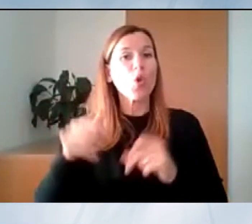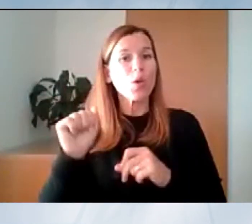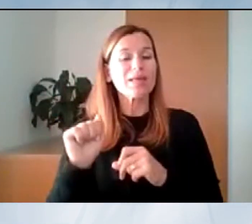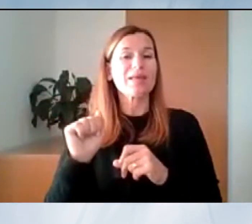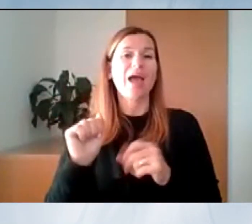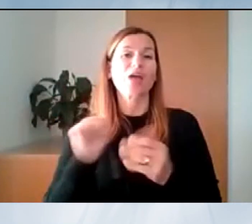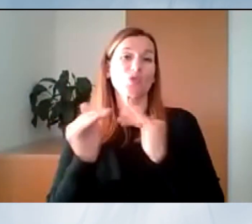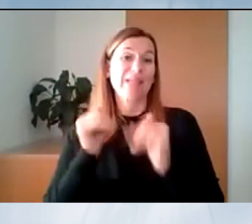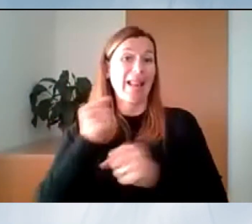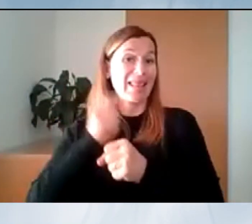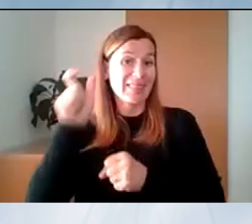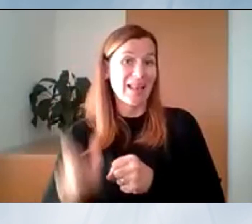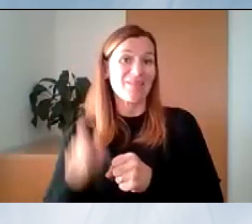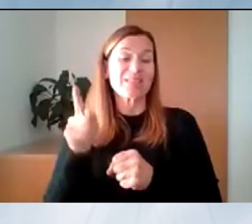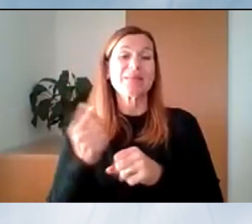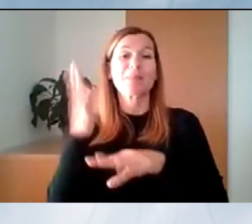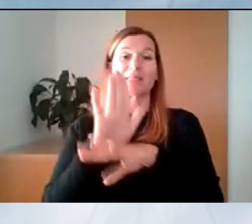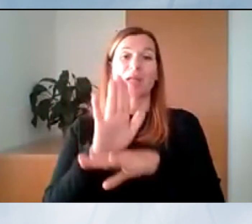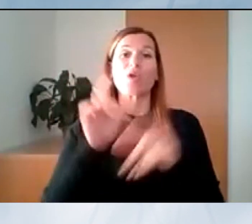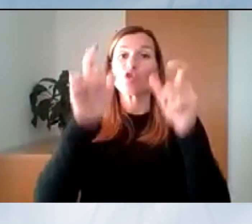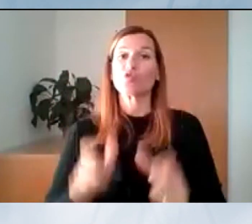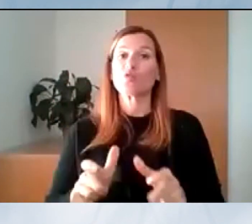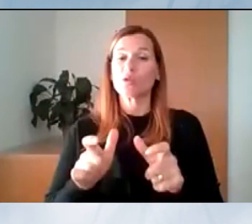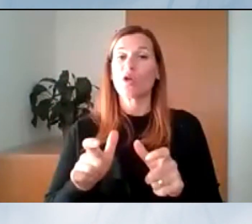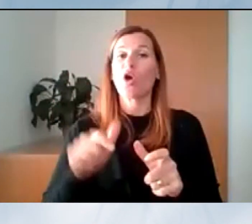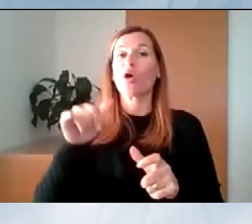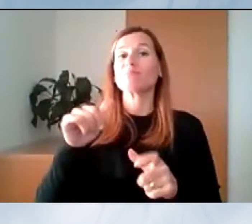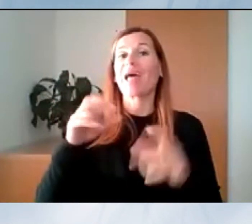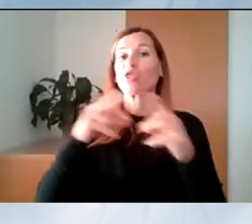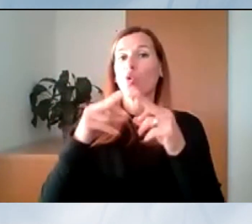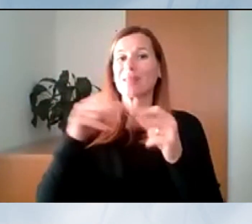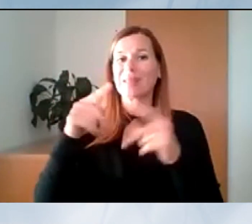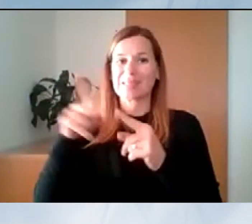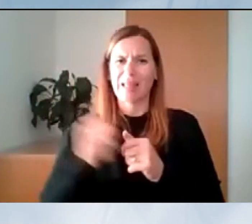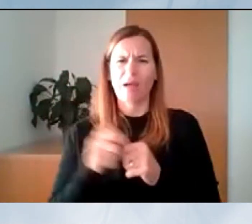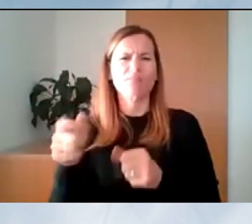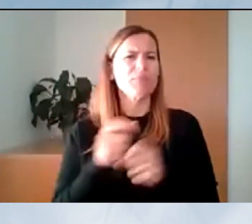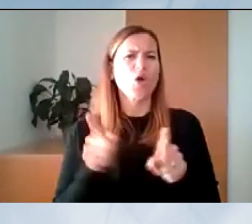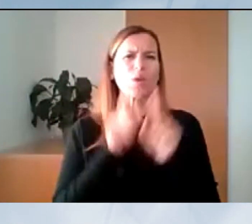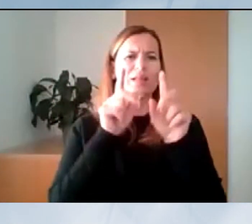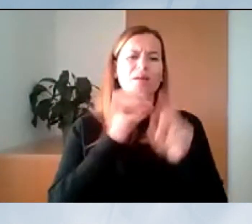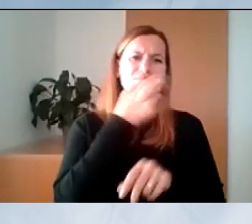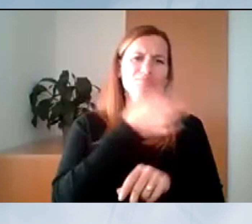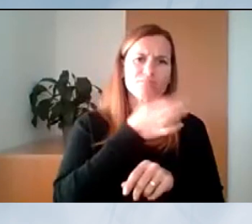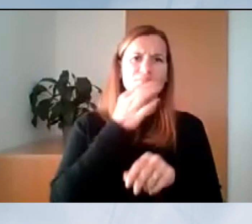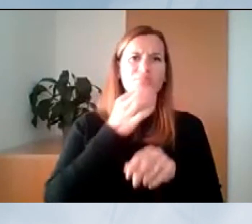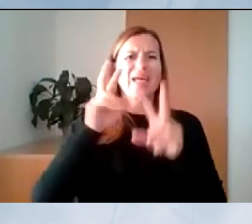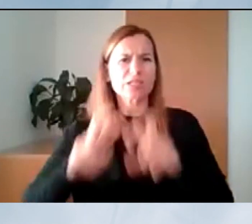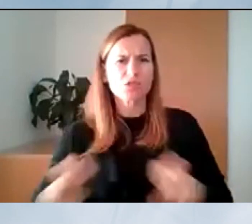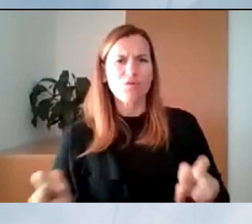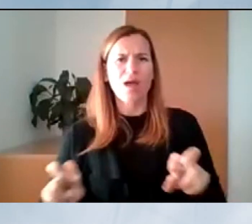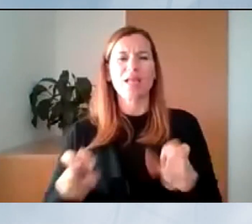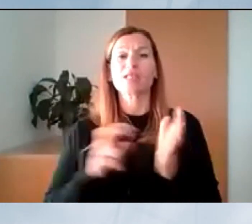socialni delavec ter predstojnik Inštituta Antona Trstenjaka. Dela kot raziskovalec, predavatelj